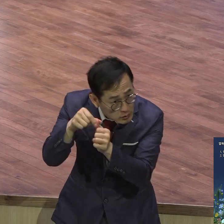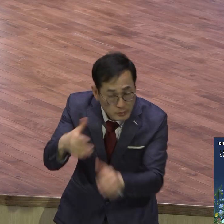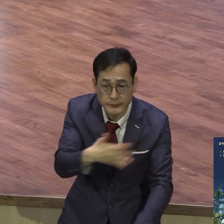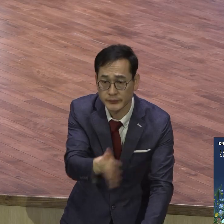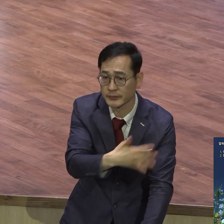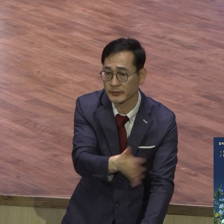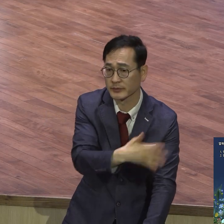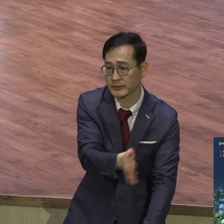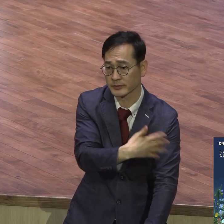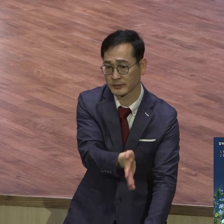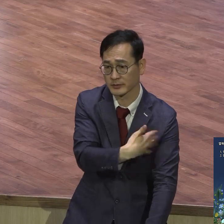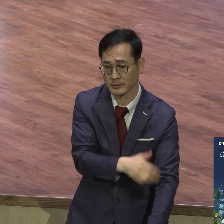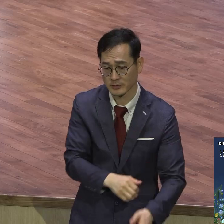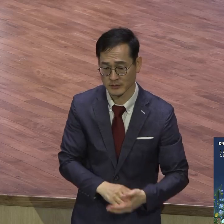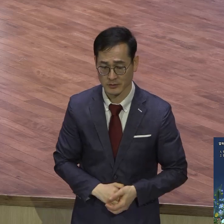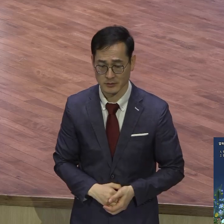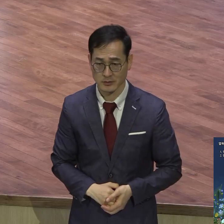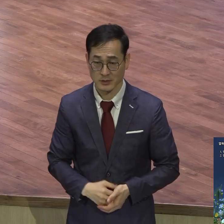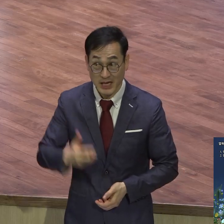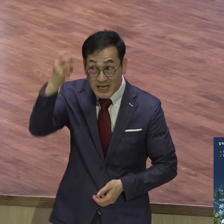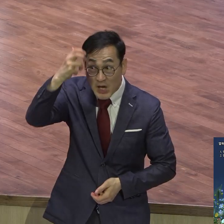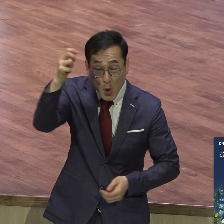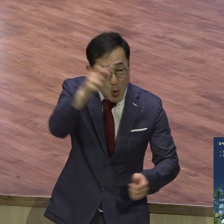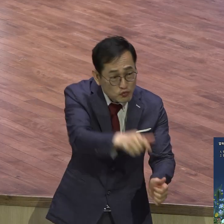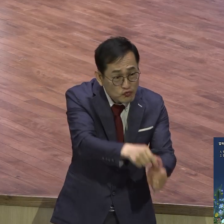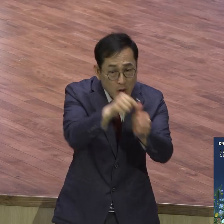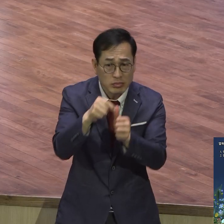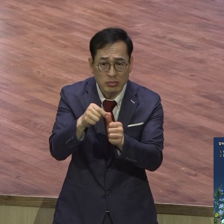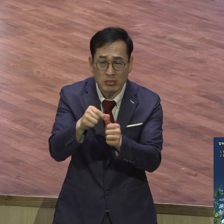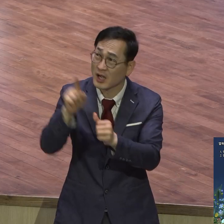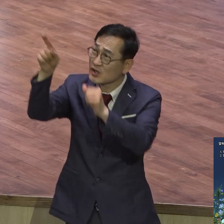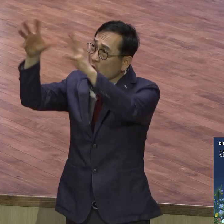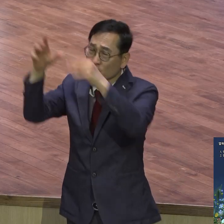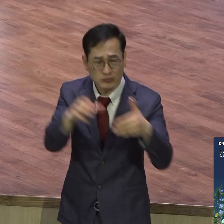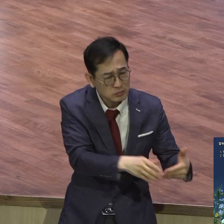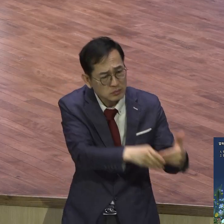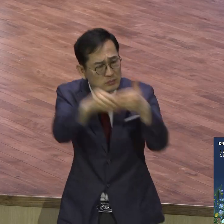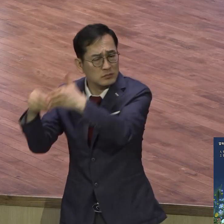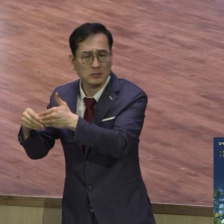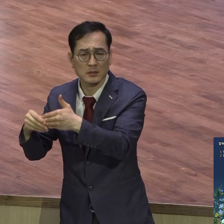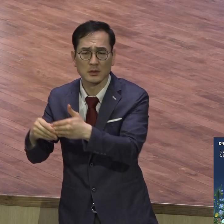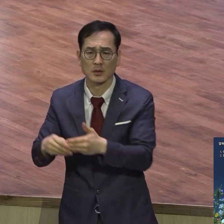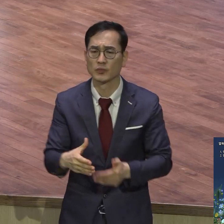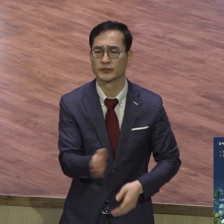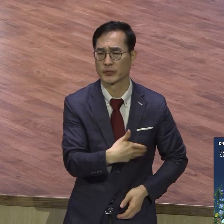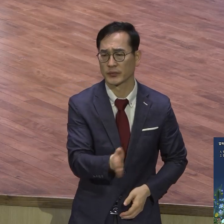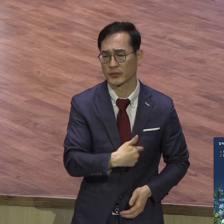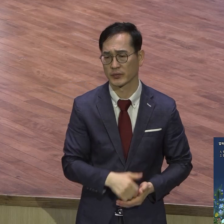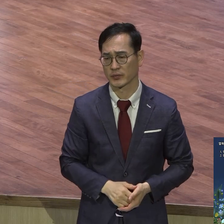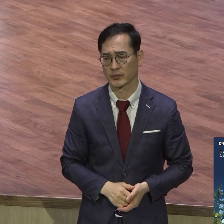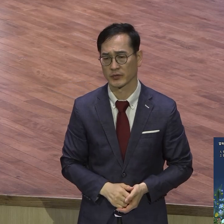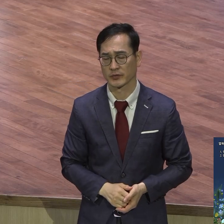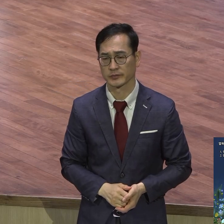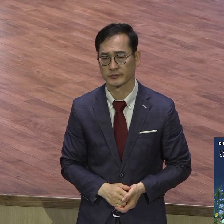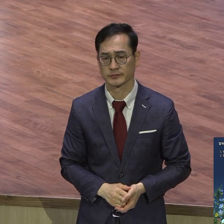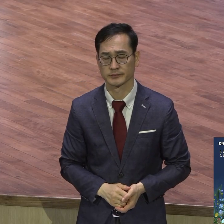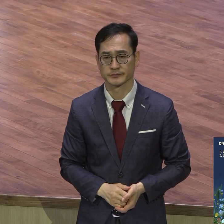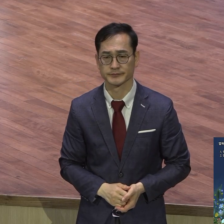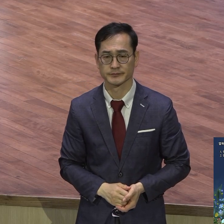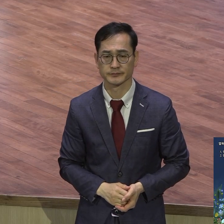구원의 열매가 없다. 영혼을 구원하는 실제로 현장에서 불신 영혼을 끊지내는 그런 현장 전도 재단은